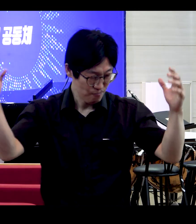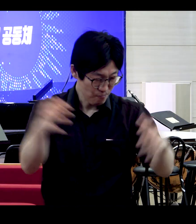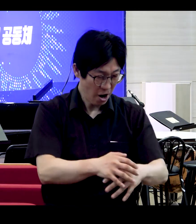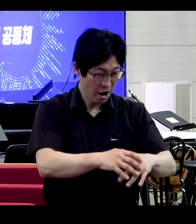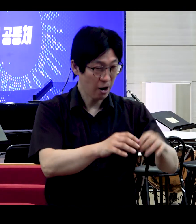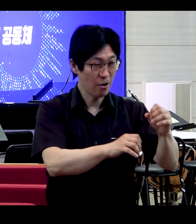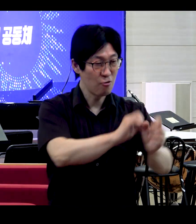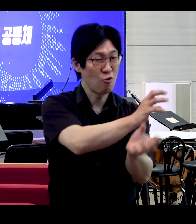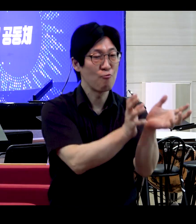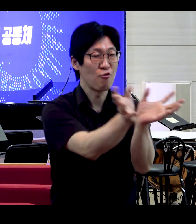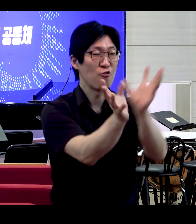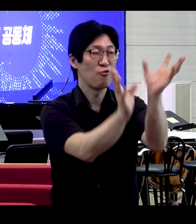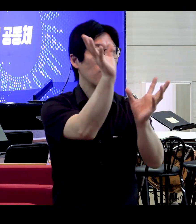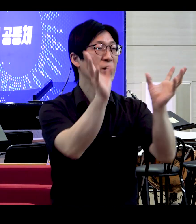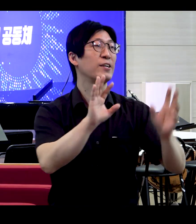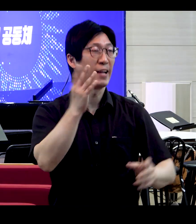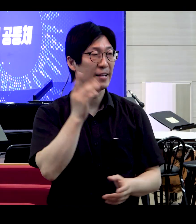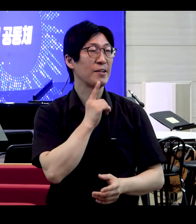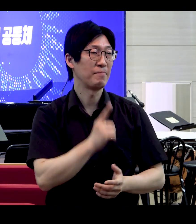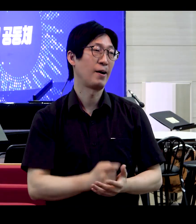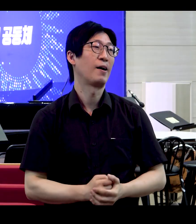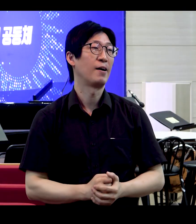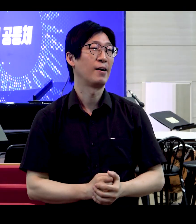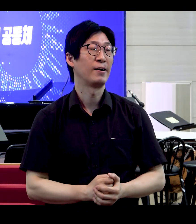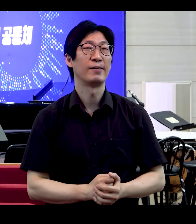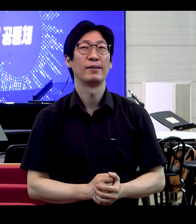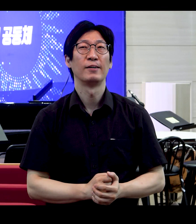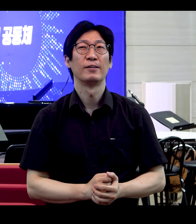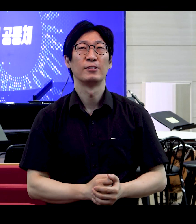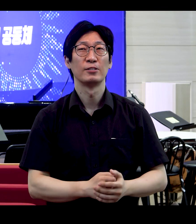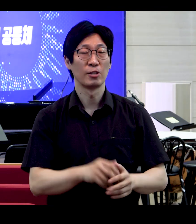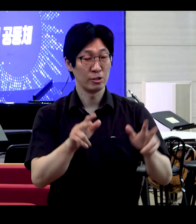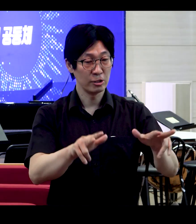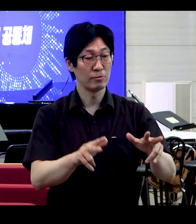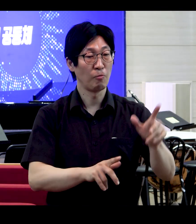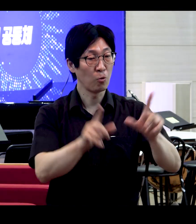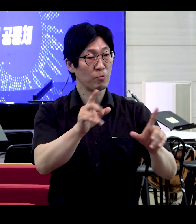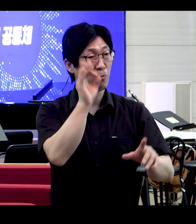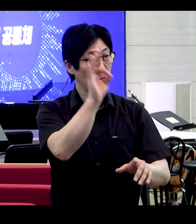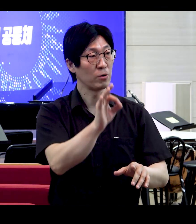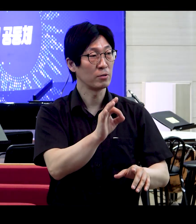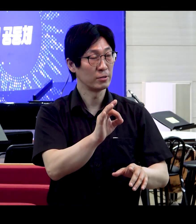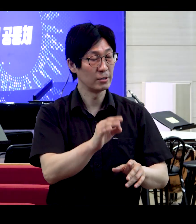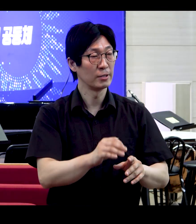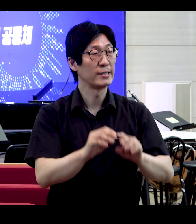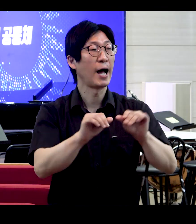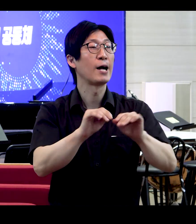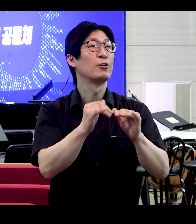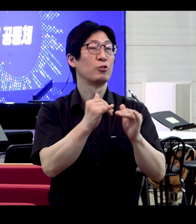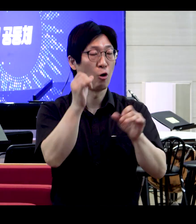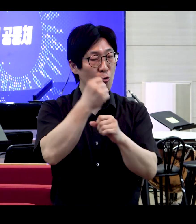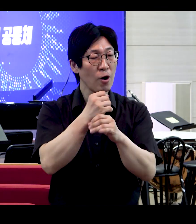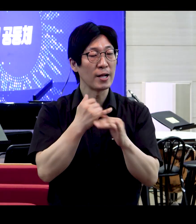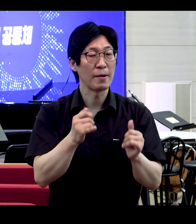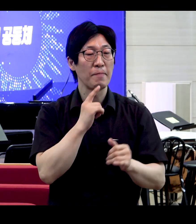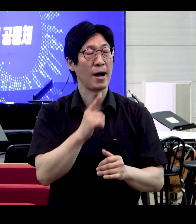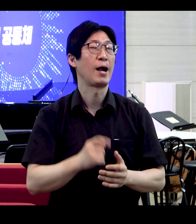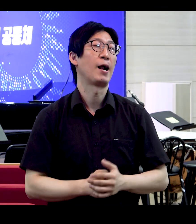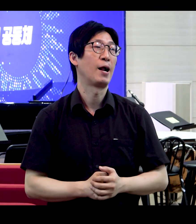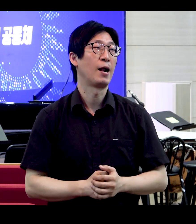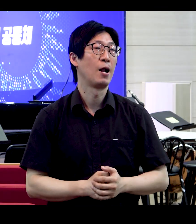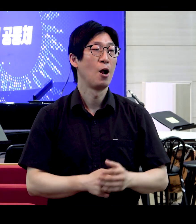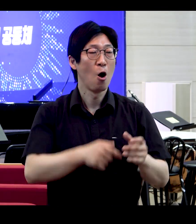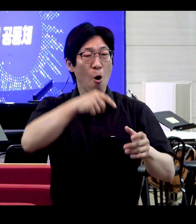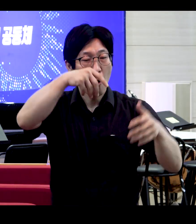그때마다 퇴적층이 하나 생기고 또 생기고 또 생기고 하면서 어마어마한 퇴적층이 생긴 거예요. 그리고 마지막에 물이 확 빠질